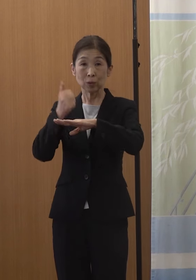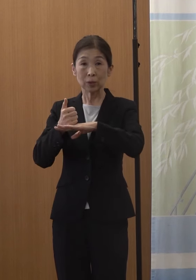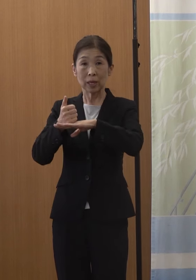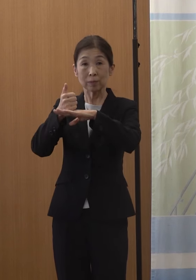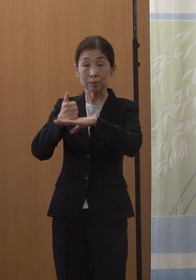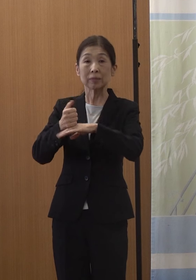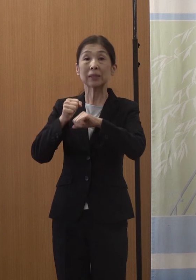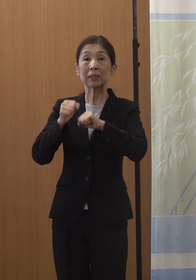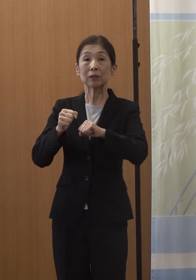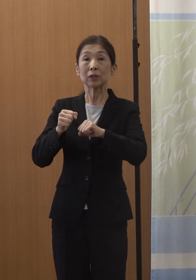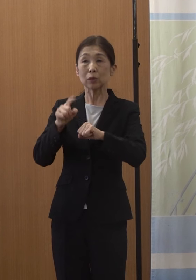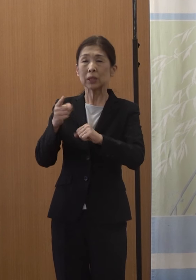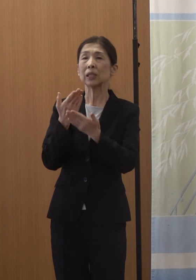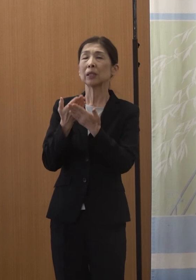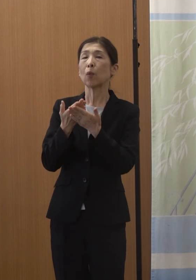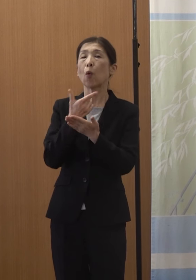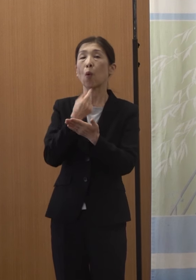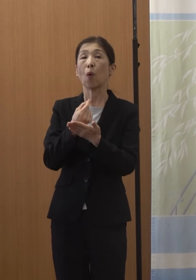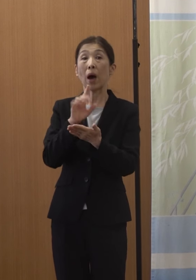などありましたら教えてください。